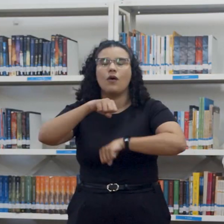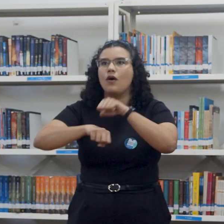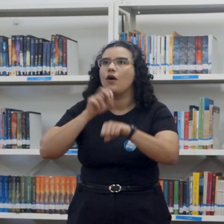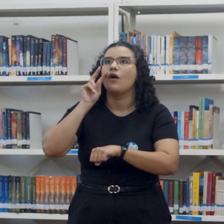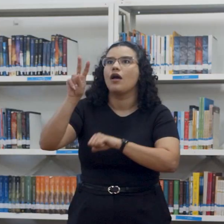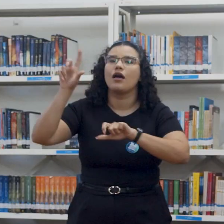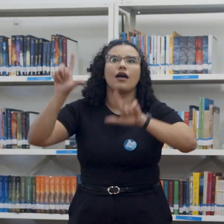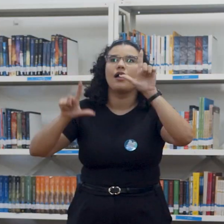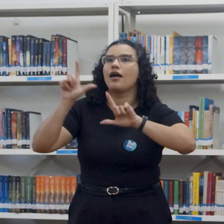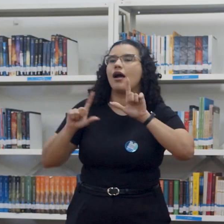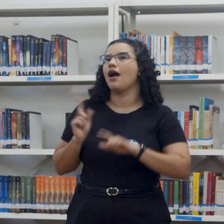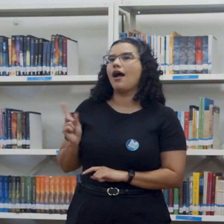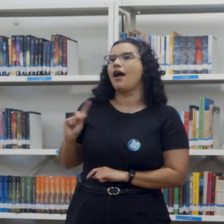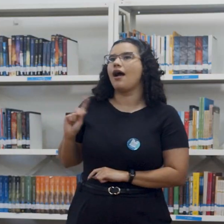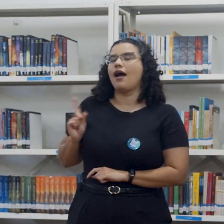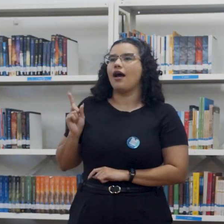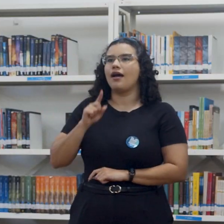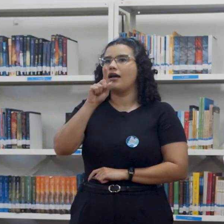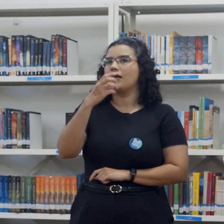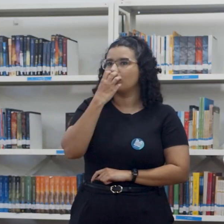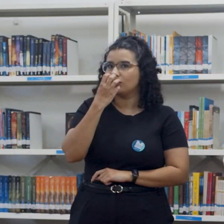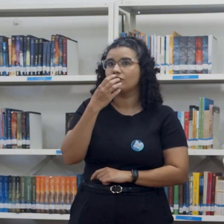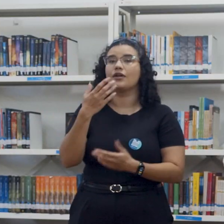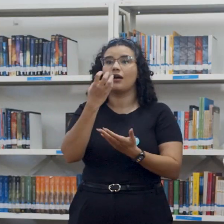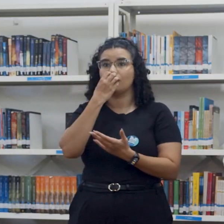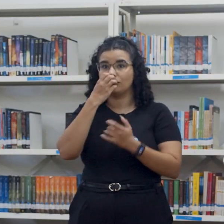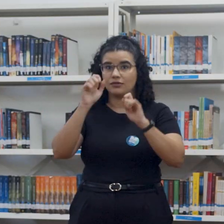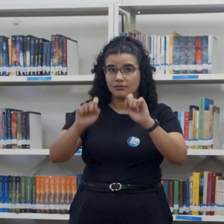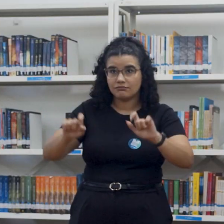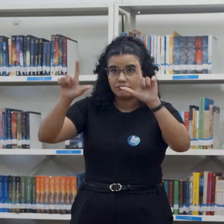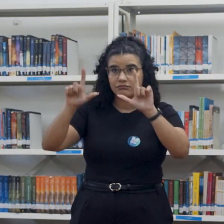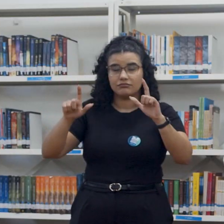tela embasbacada com o cão. Cada vez que o cachorro aparecia,